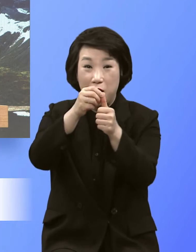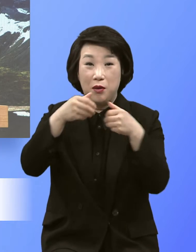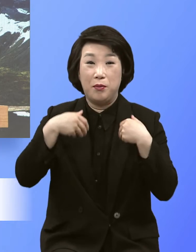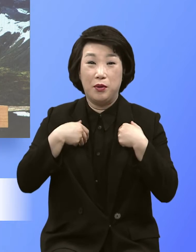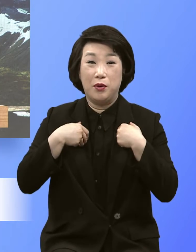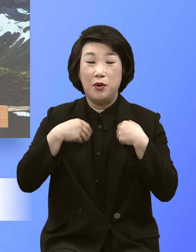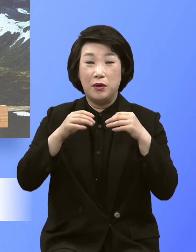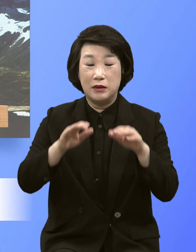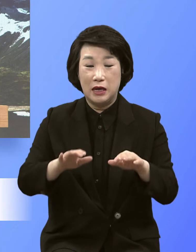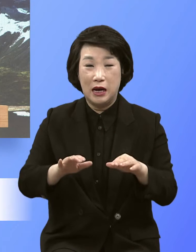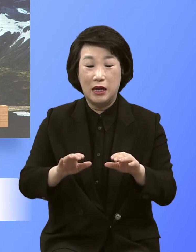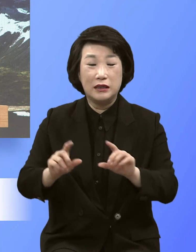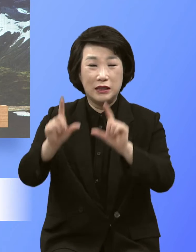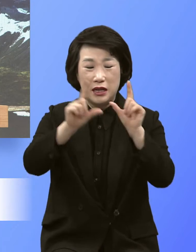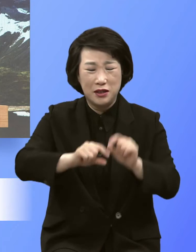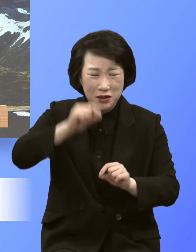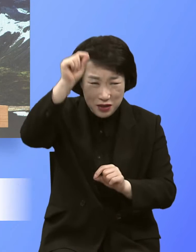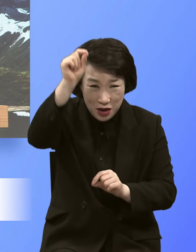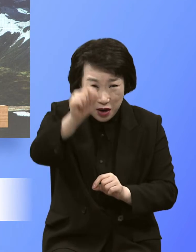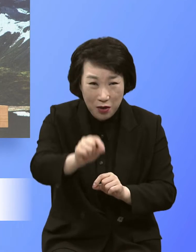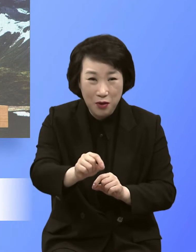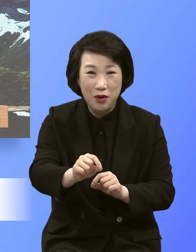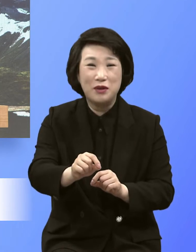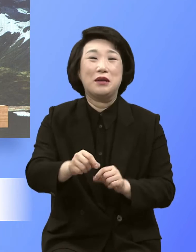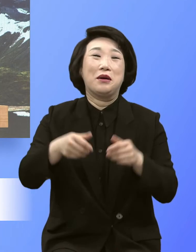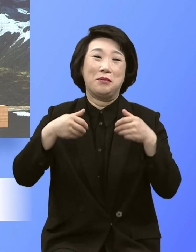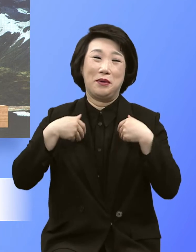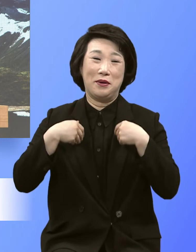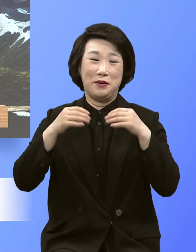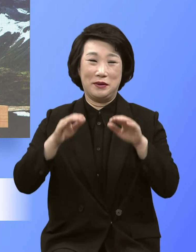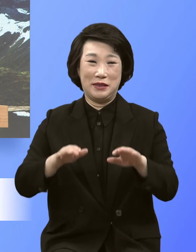위해서 영원히 살게 하시려고